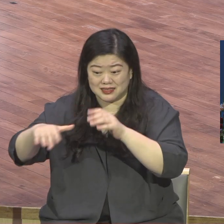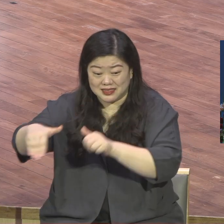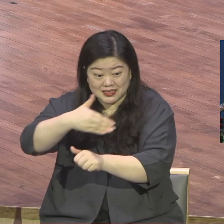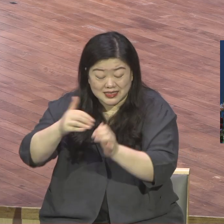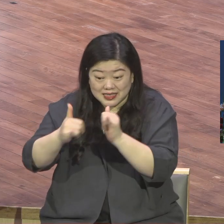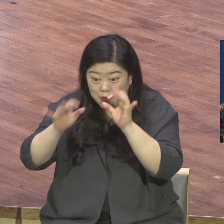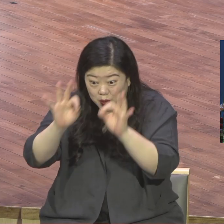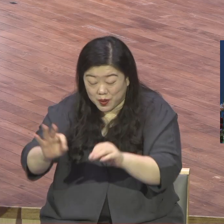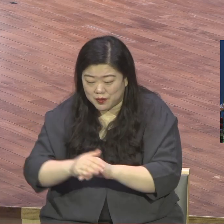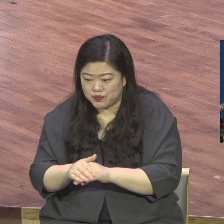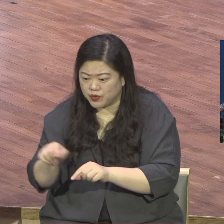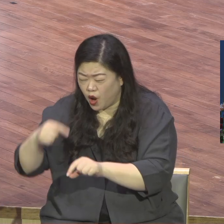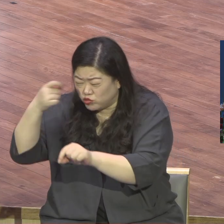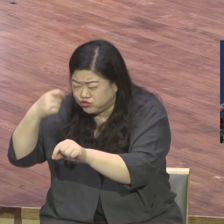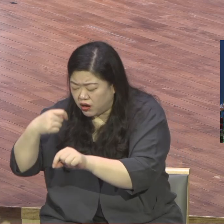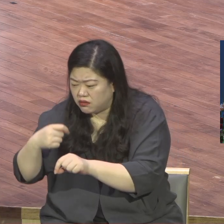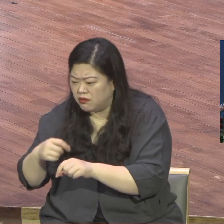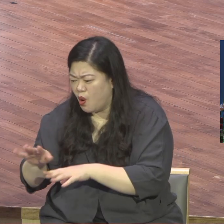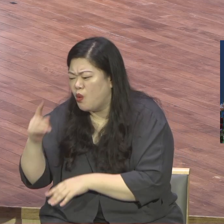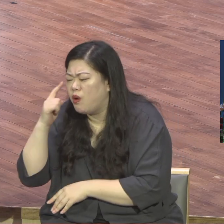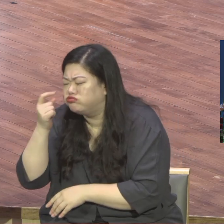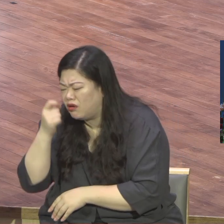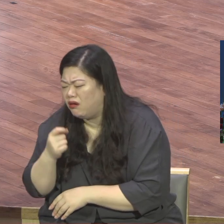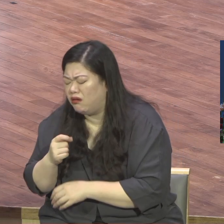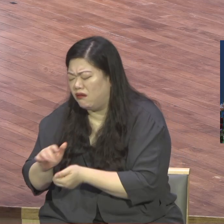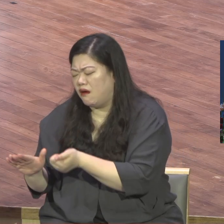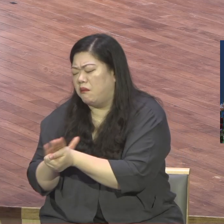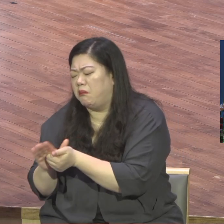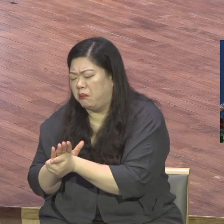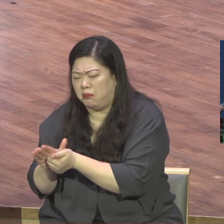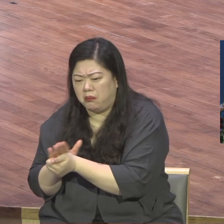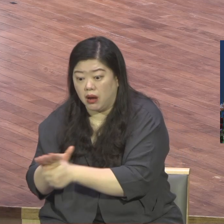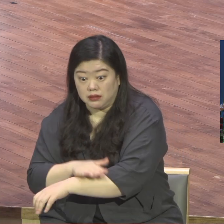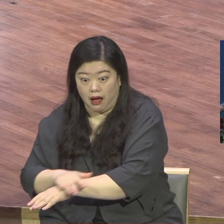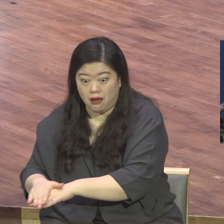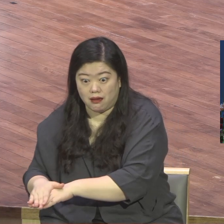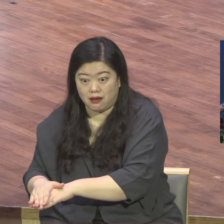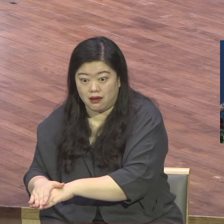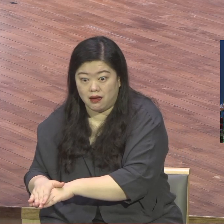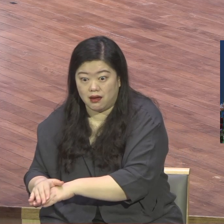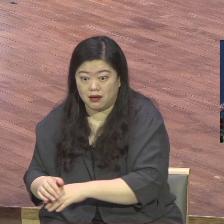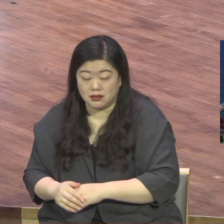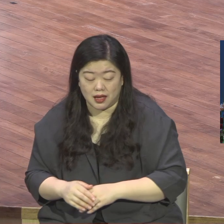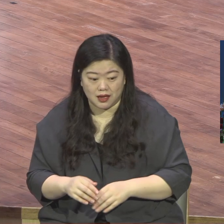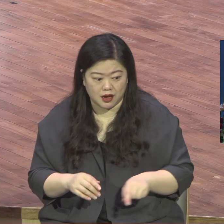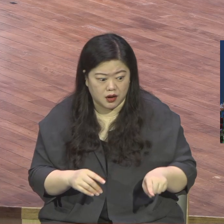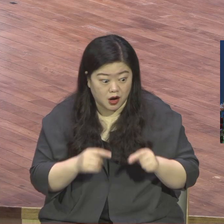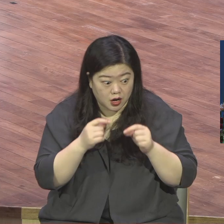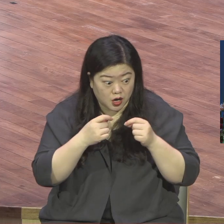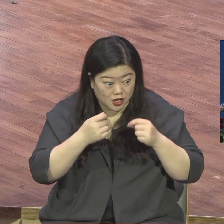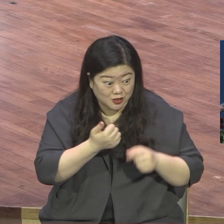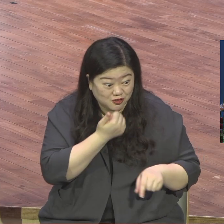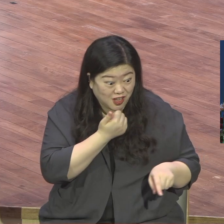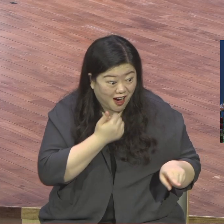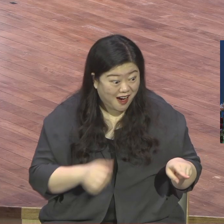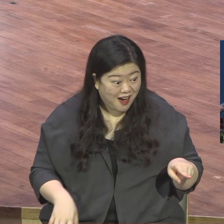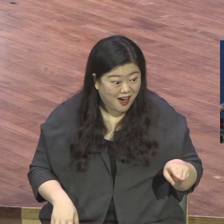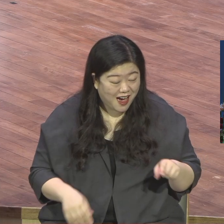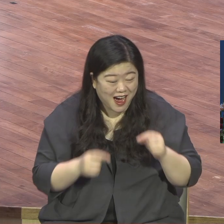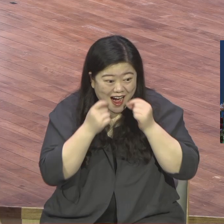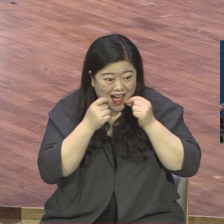받고 증거가 이다 잘 되는 것에 대해서는 별로 기뻐하지 않아요. 인색해요. 우리말에 사톤이 논을 사면